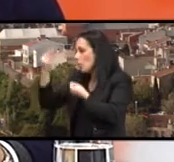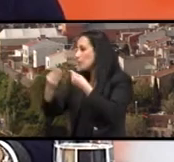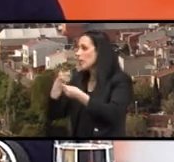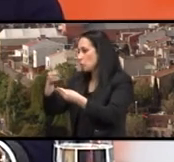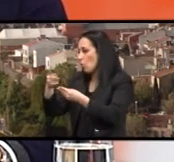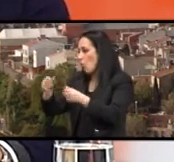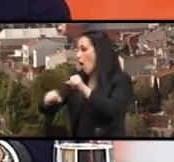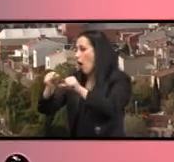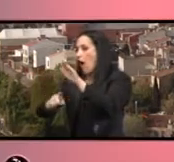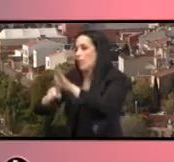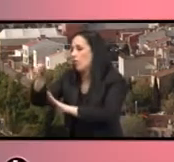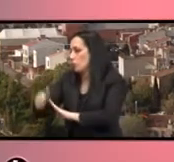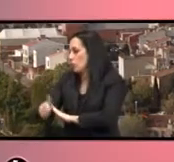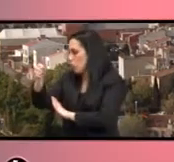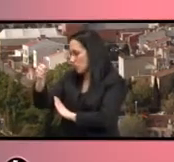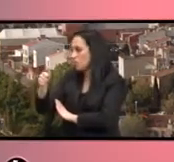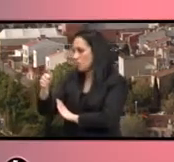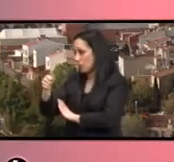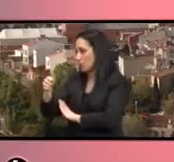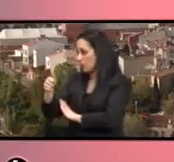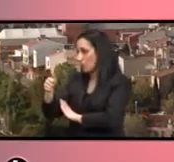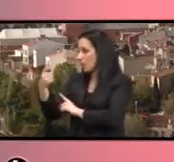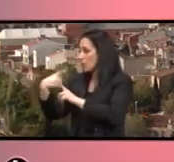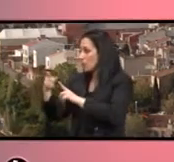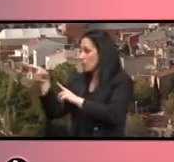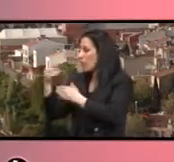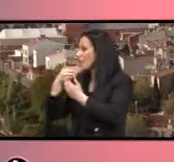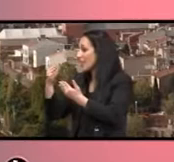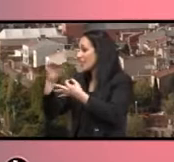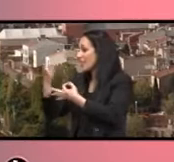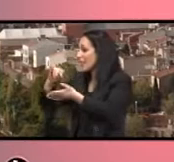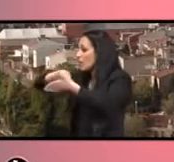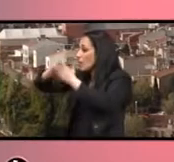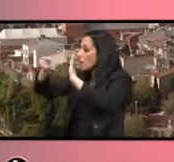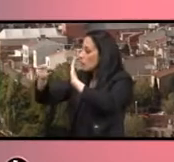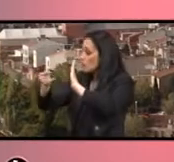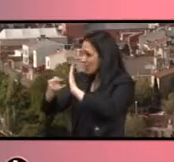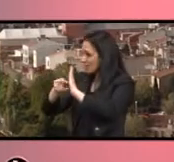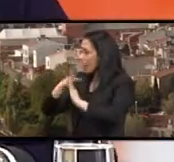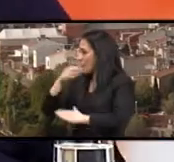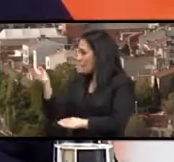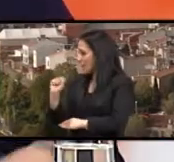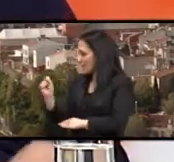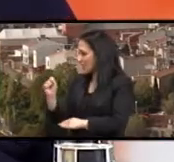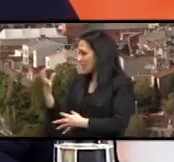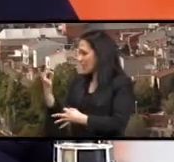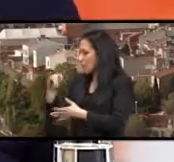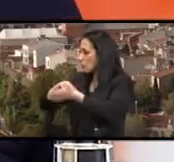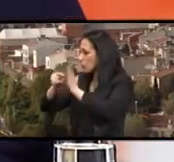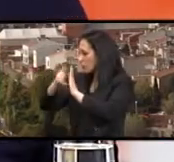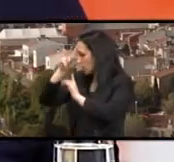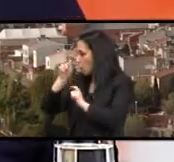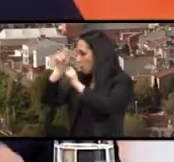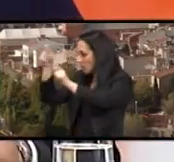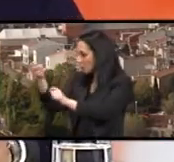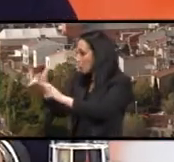més. I vosaltres a Prodis avanceu molt perquè teniu un projecte fantàstic, que és el de Puja't a la Furgo. Explica'l una miqueta, si no l'explico jo, molt breument. Sí.